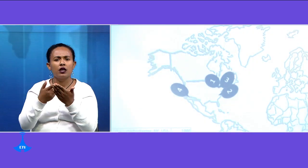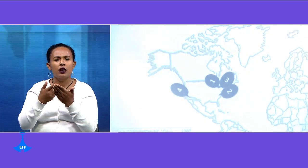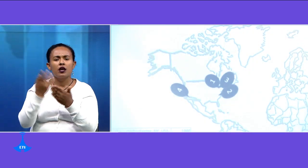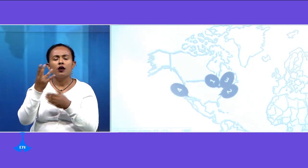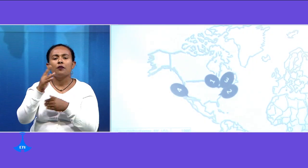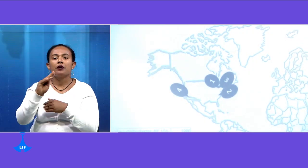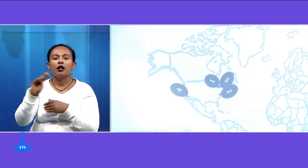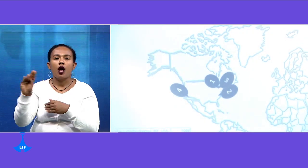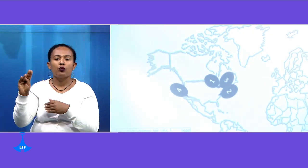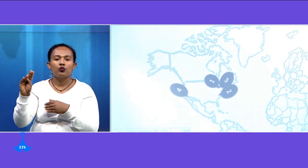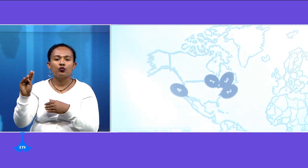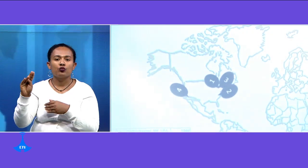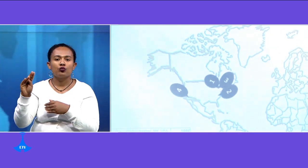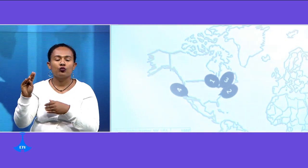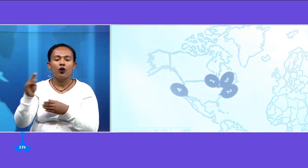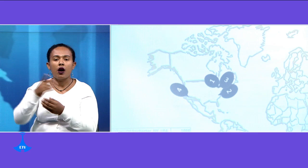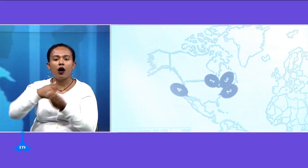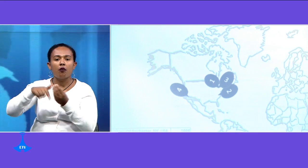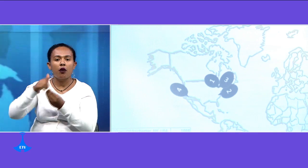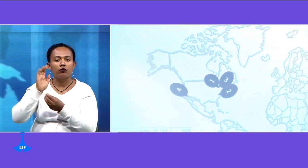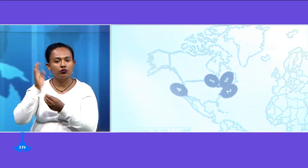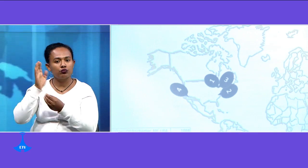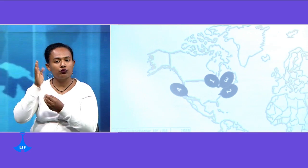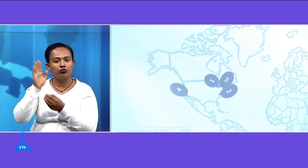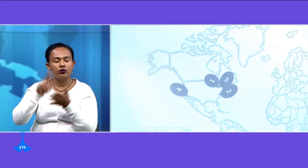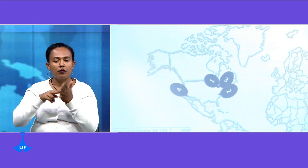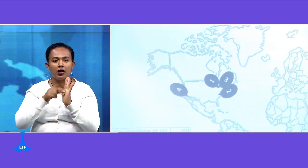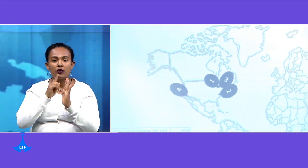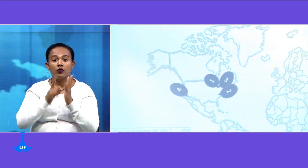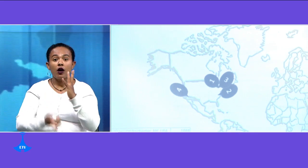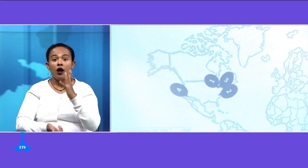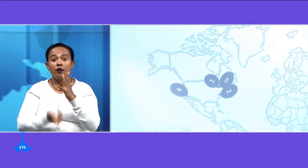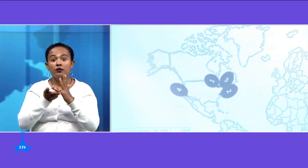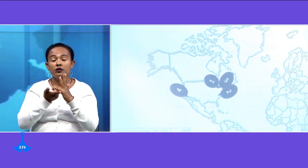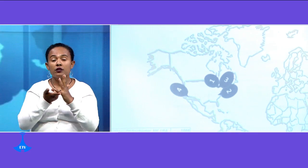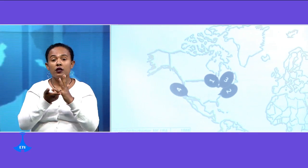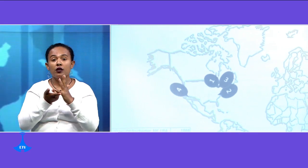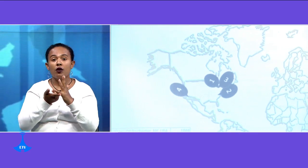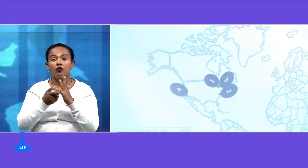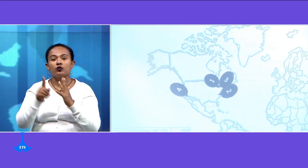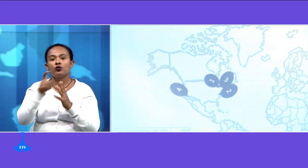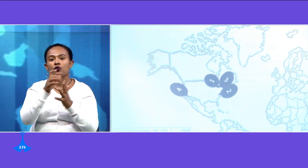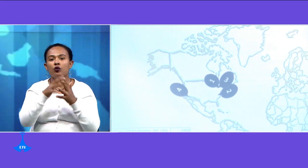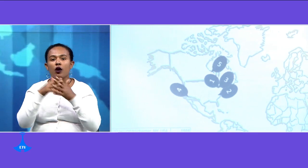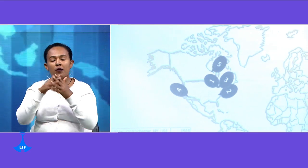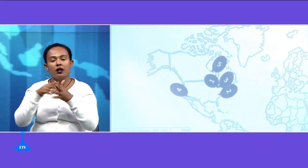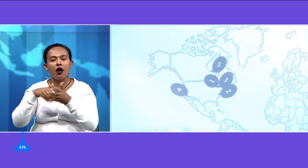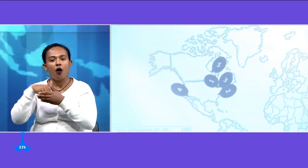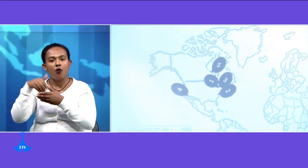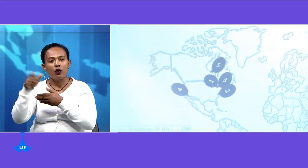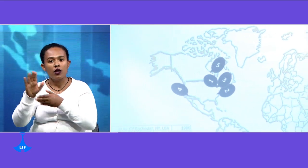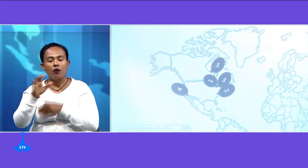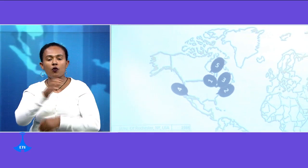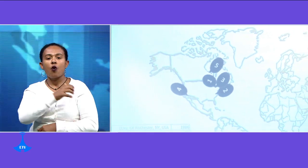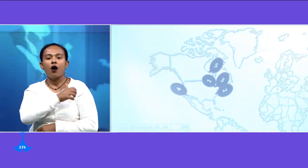ምዕራቡ አካባቢ ማለት ነው 5ኛው ሲሆን ነው ከአሜሪካ ወጣ ብሎ ወደ